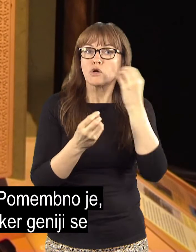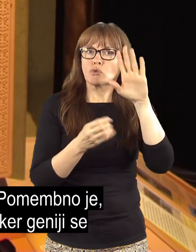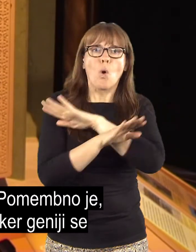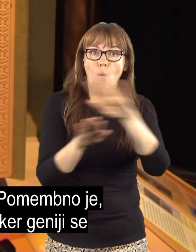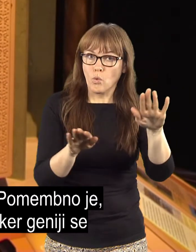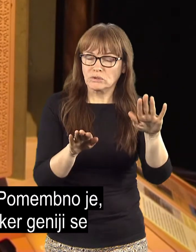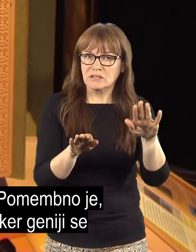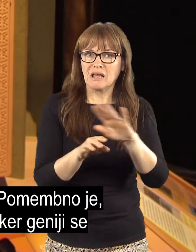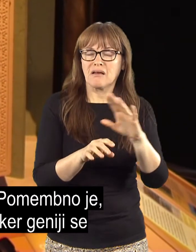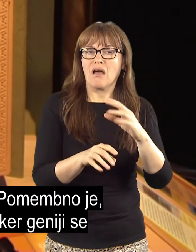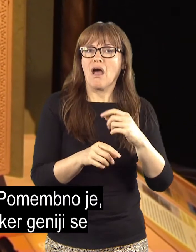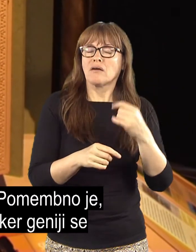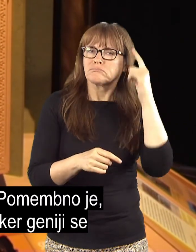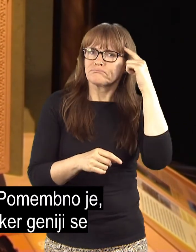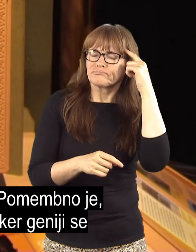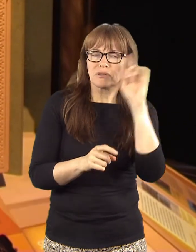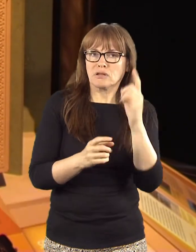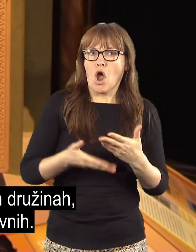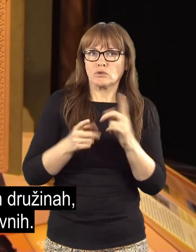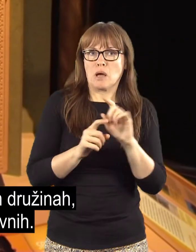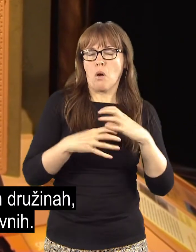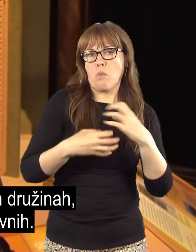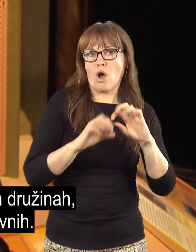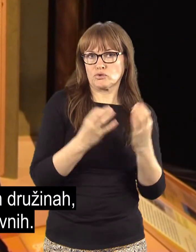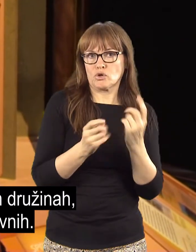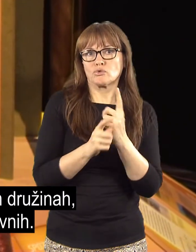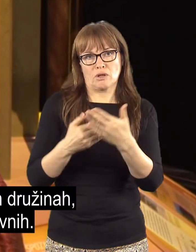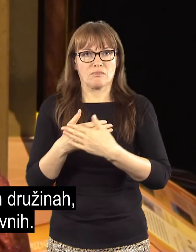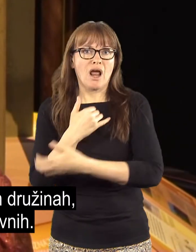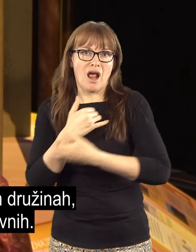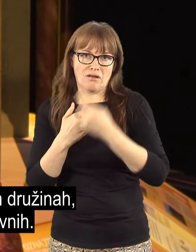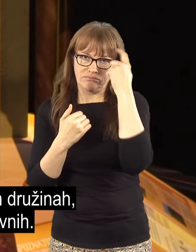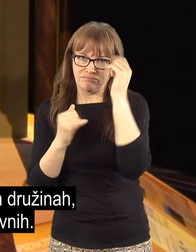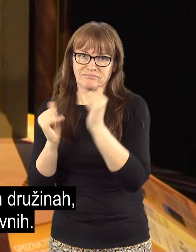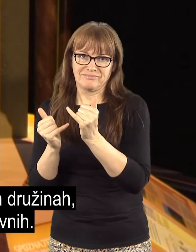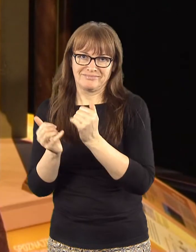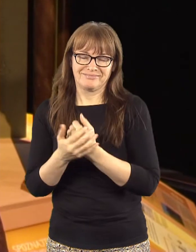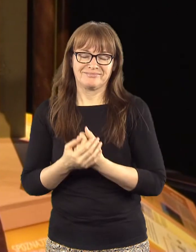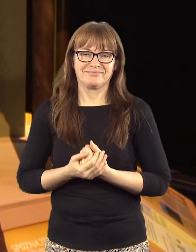izobraževali vsi, ne? Ker geniji se ne rodijo samo v bogatih družinah, ampak tudi pri revnih ljudeh.